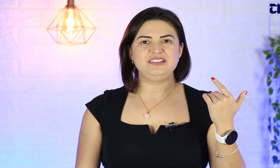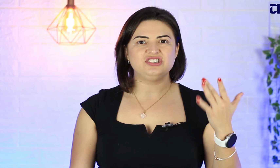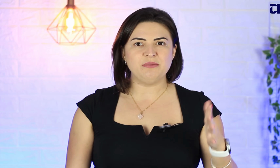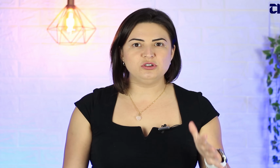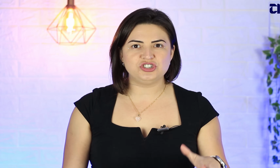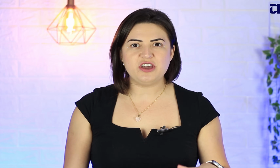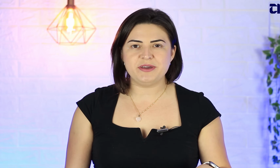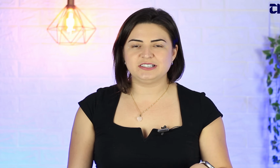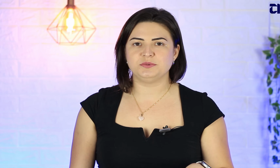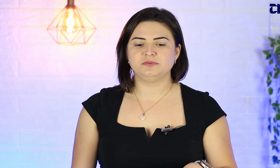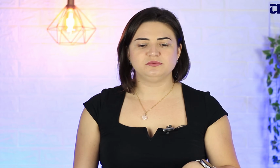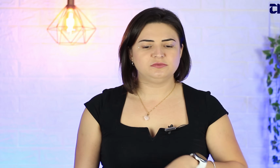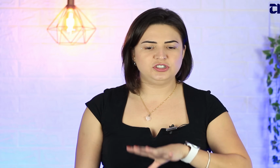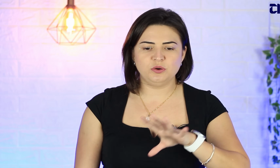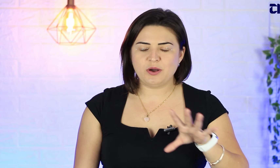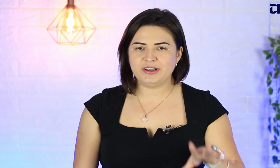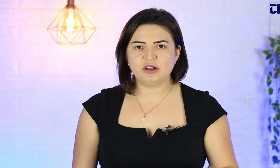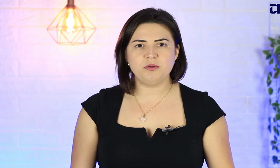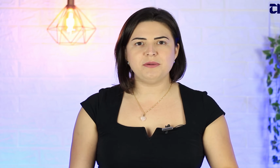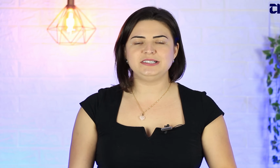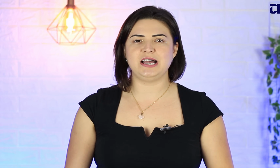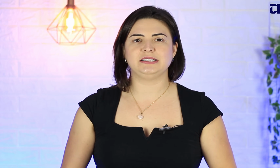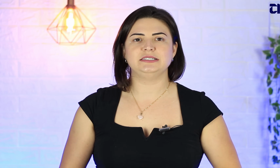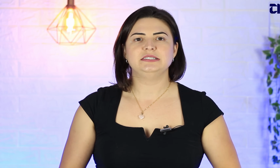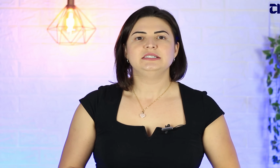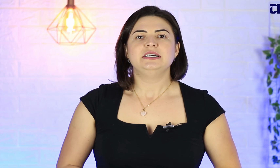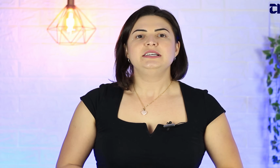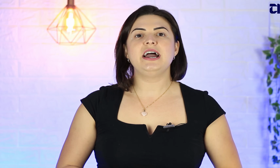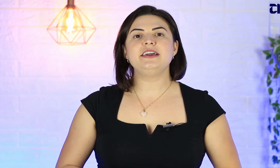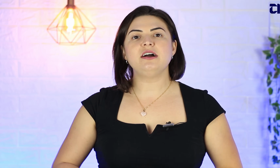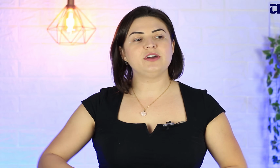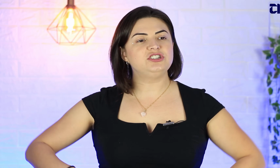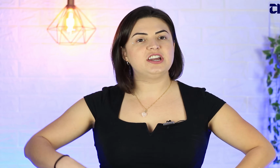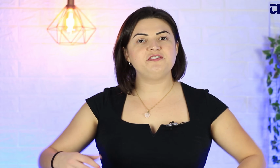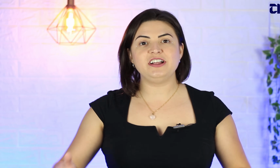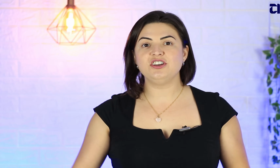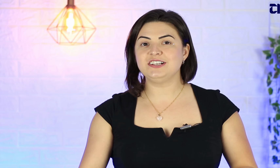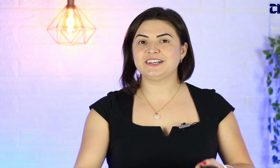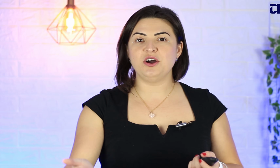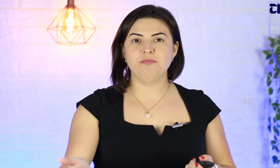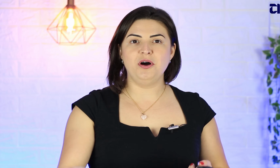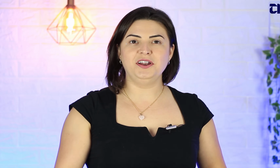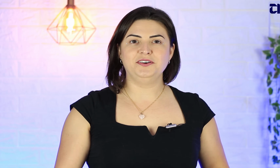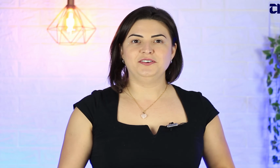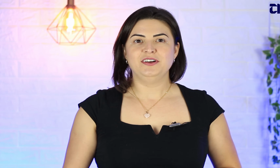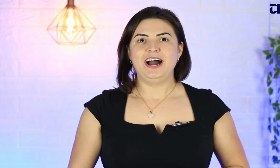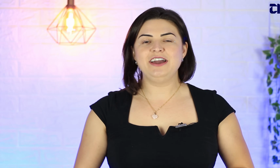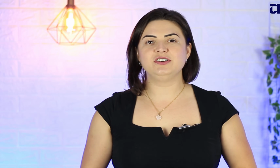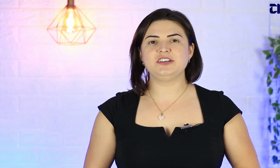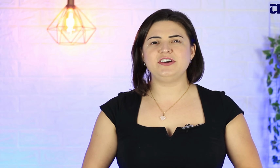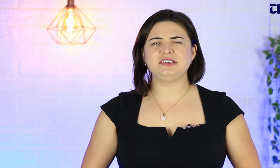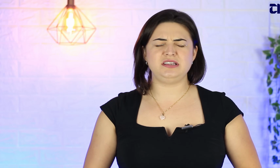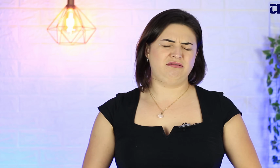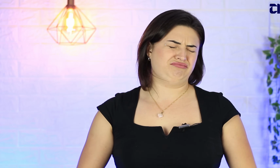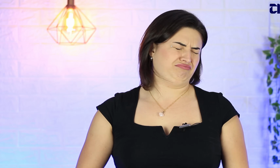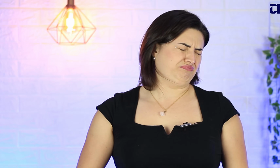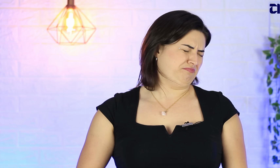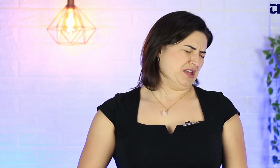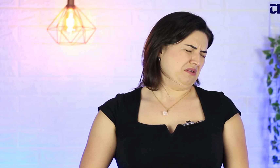tá muito cheio mesmo. De não aguentar comer mais nada. E aí, alguém chega e fala, nossa, quer um bolo? Aí, você faz assim, pelo